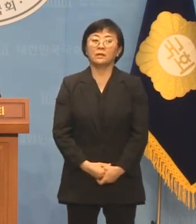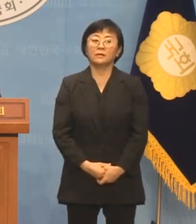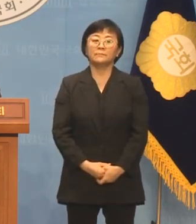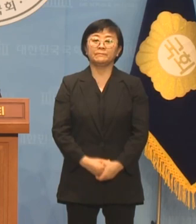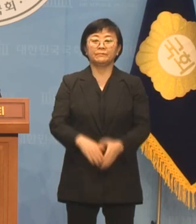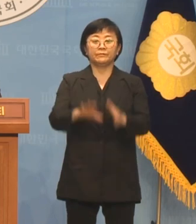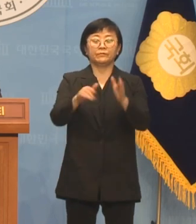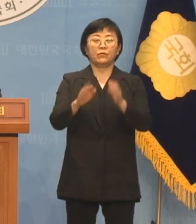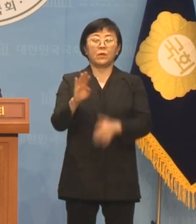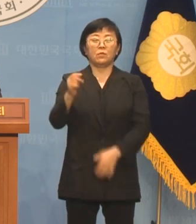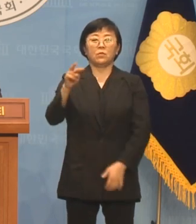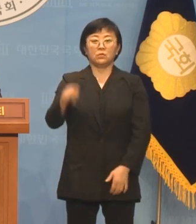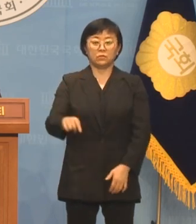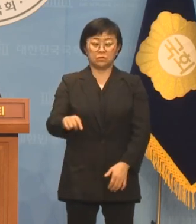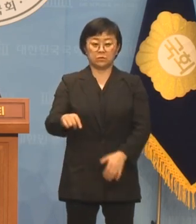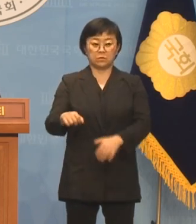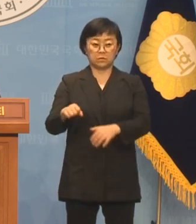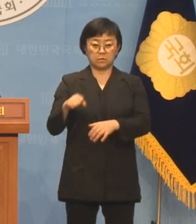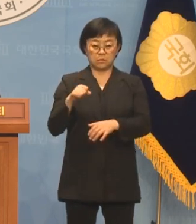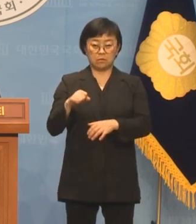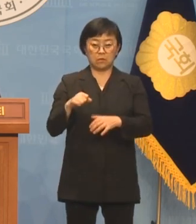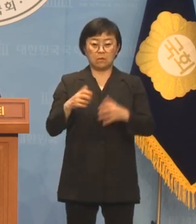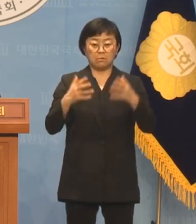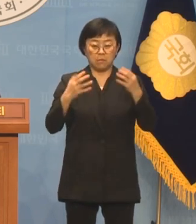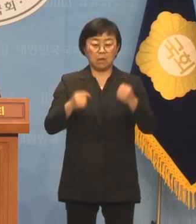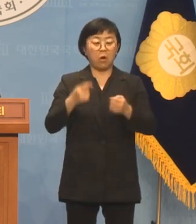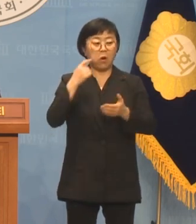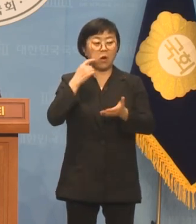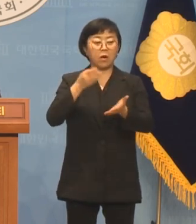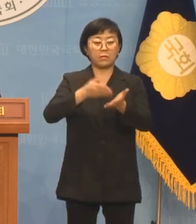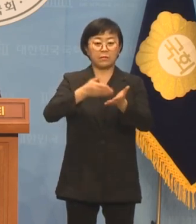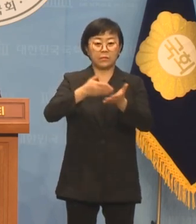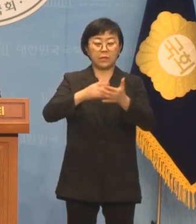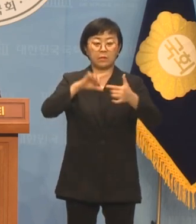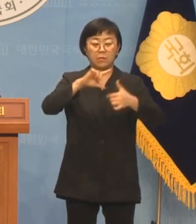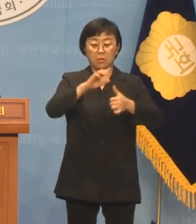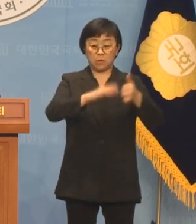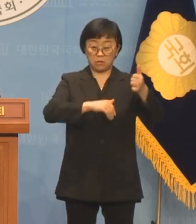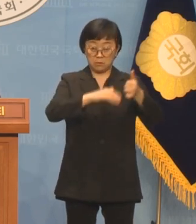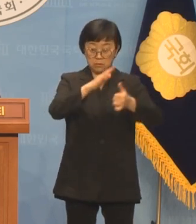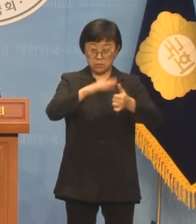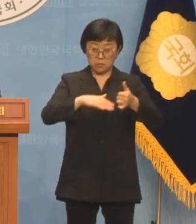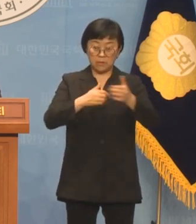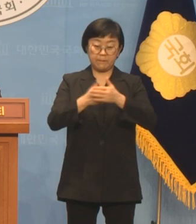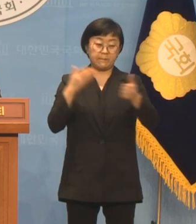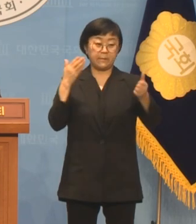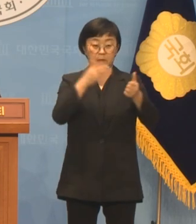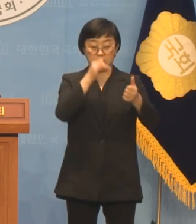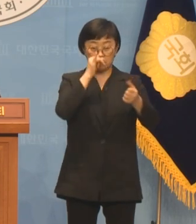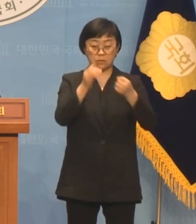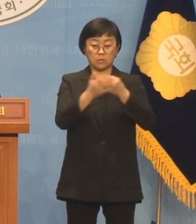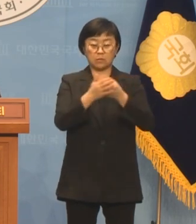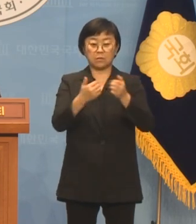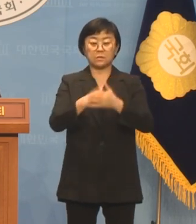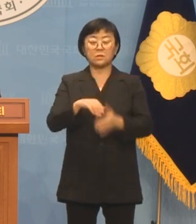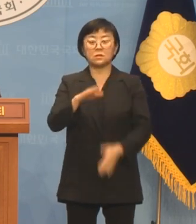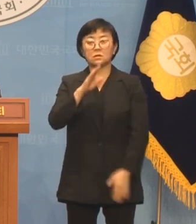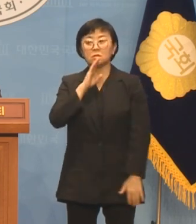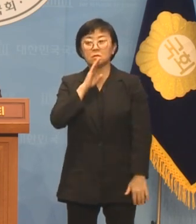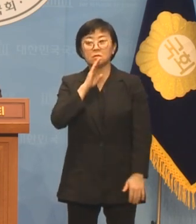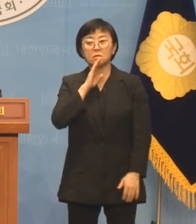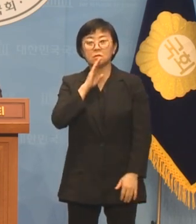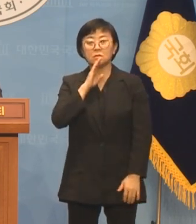당시 보수 언론과 보수 세력의 온갖 가짜뉴스와 명예훼손의 응단 폭격을 받고 마치 기름